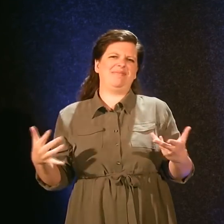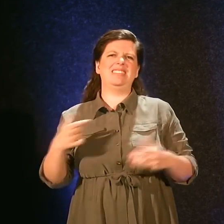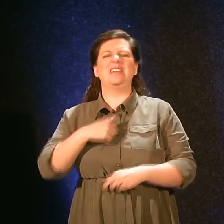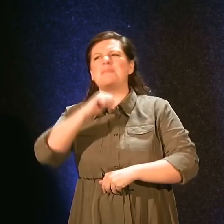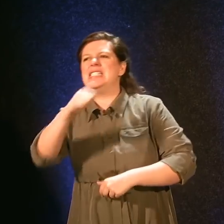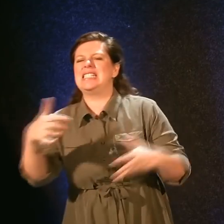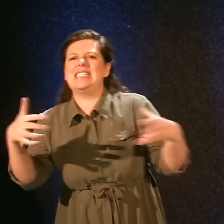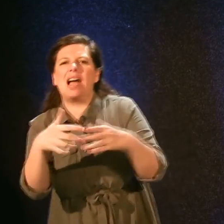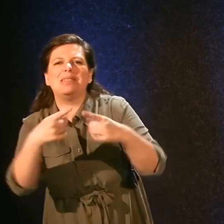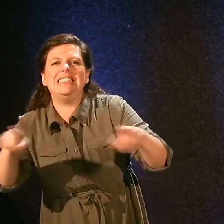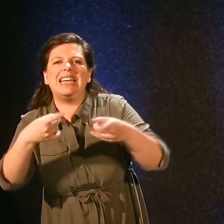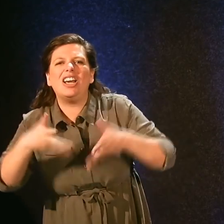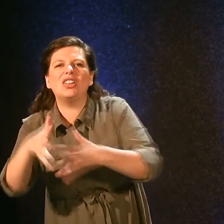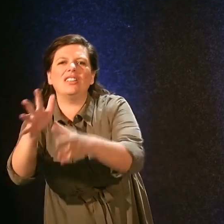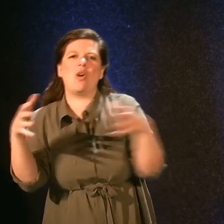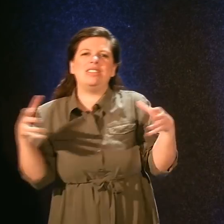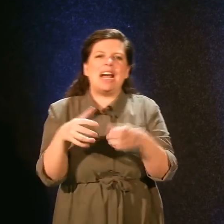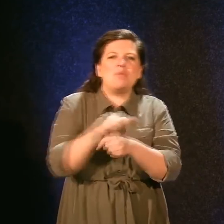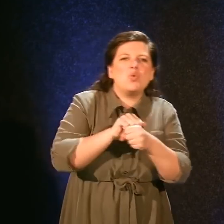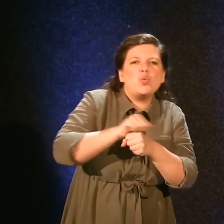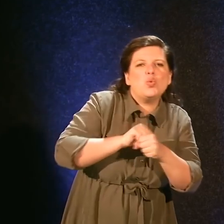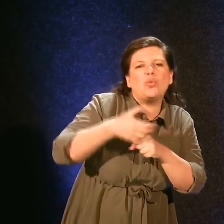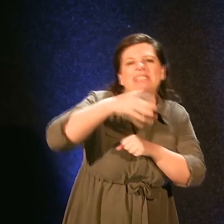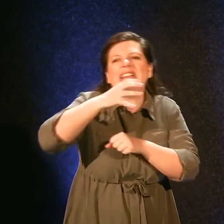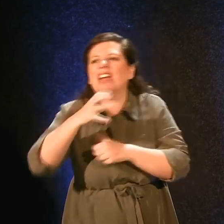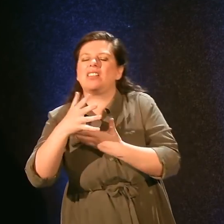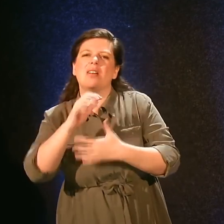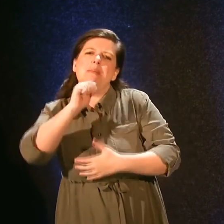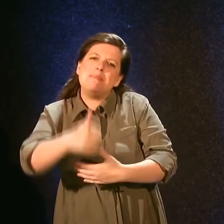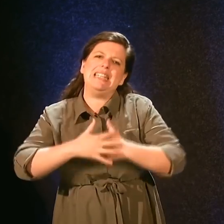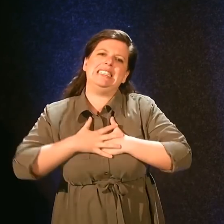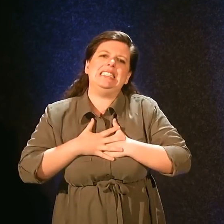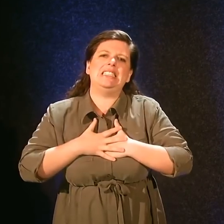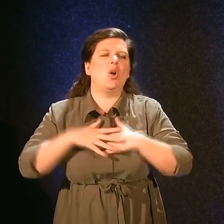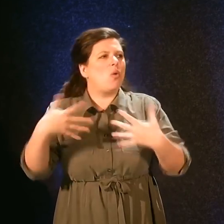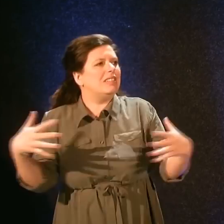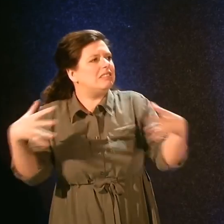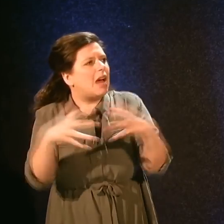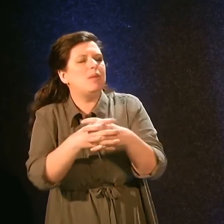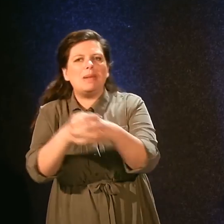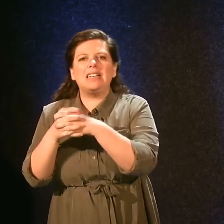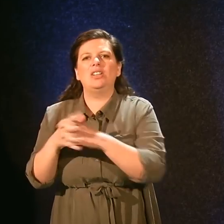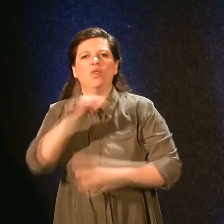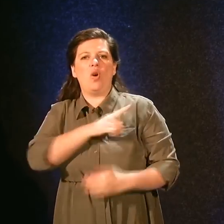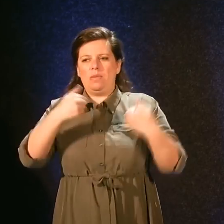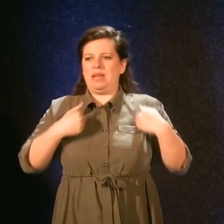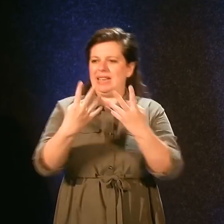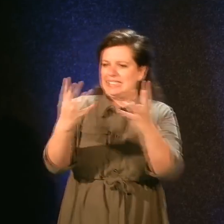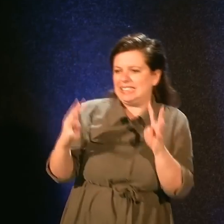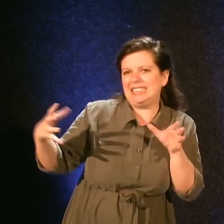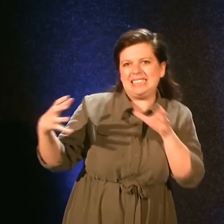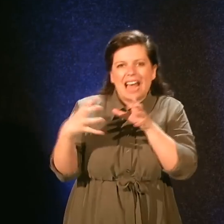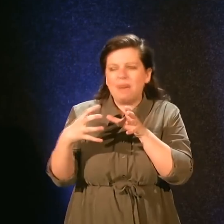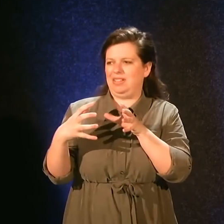samen koffie drinken voor en na onze dienst. Ik mis het samen bidden. Gewoon met mensen zijn. Misschien geeft dat jou ook wel een